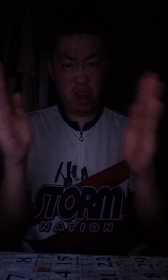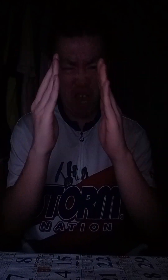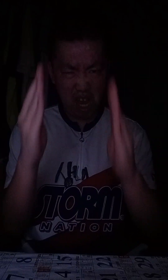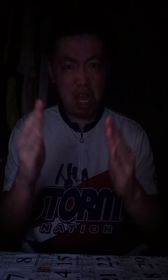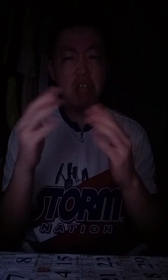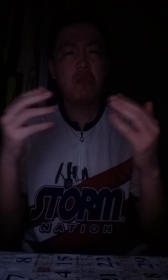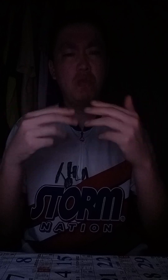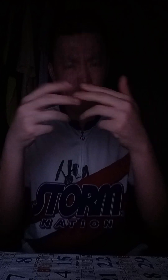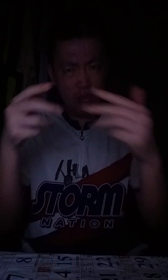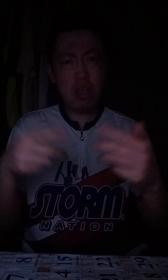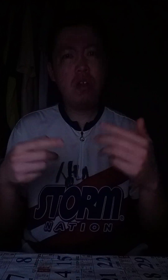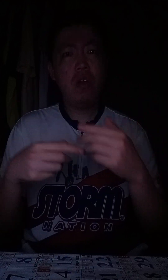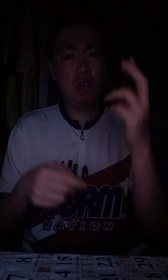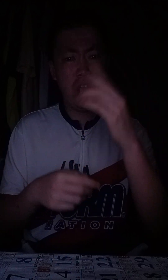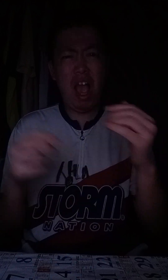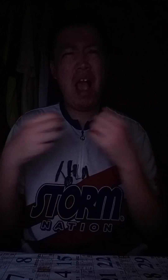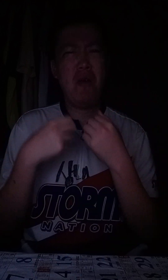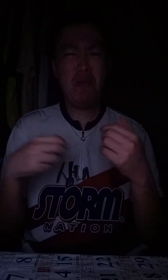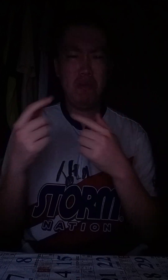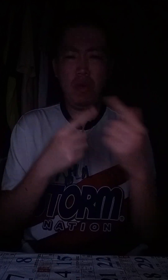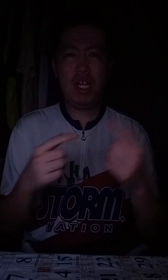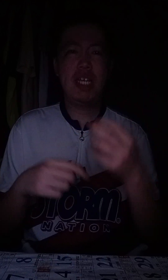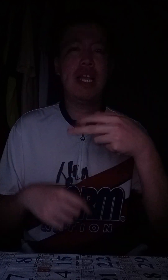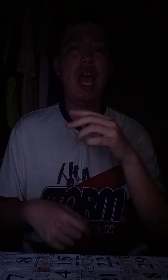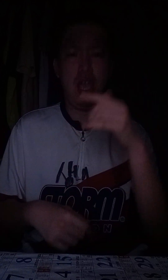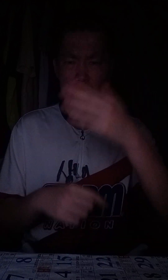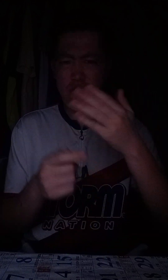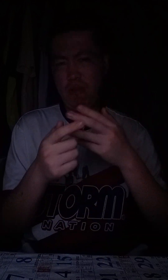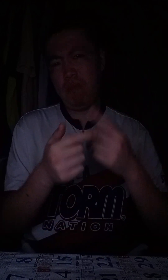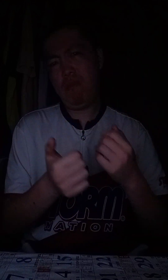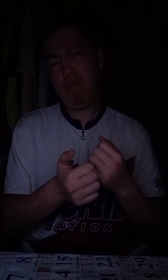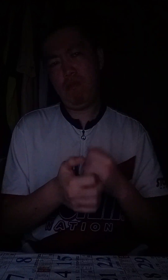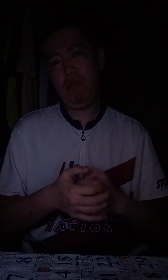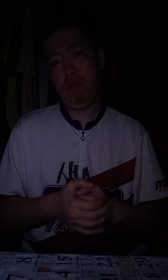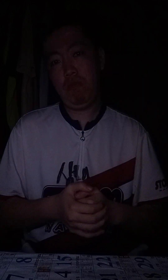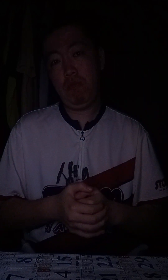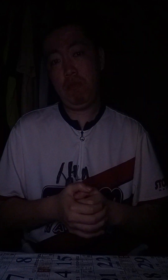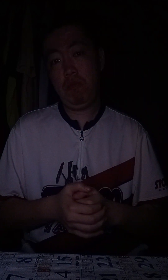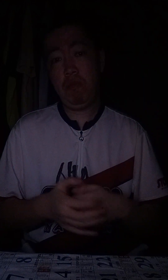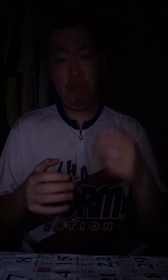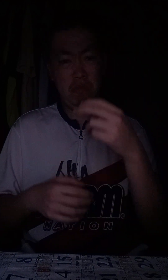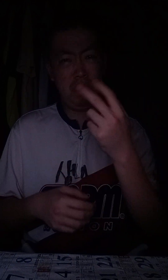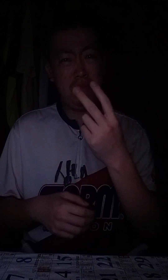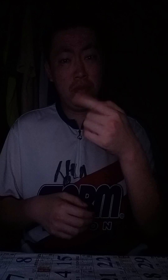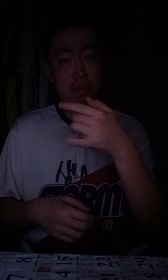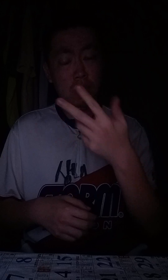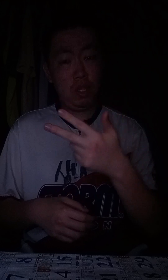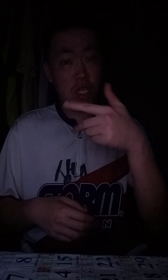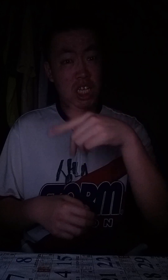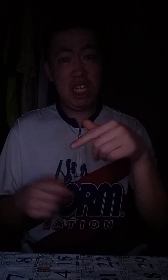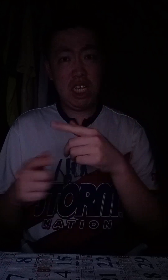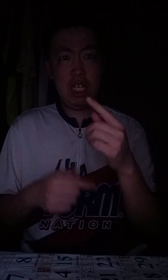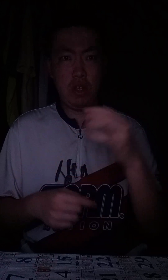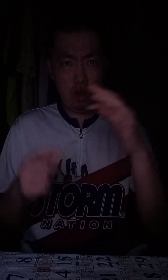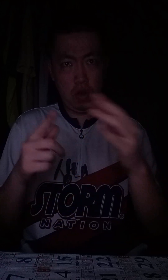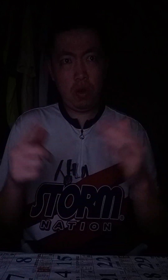사이의 좁은 층에서 악몽 같은 시간을 보냈기 때문입니다. 지난달 28일 이 씨는 평소처럼 출근을